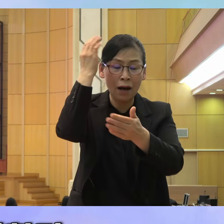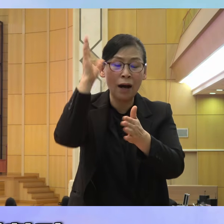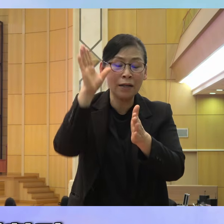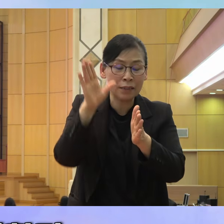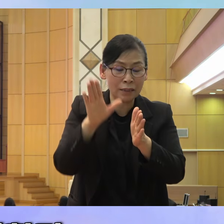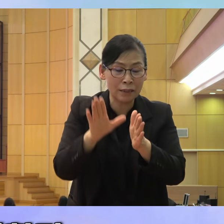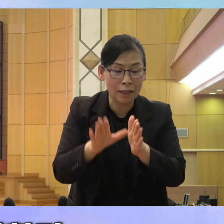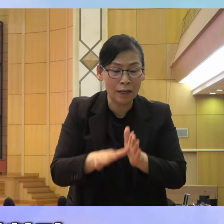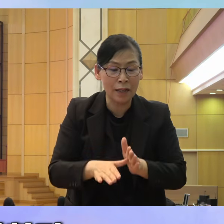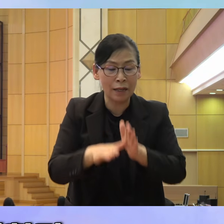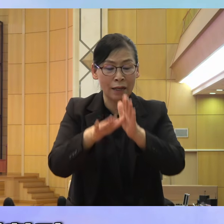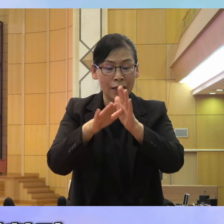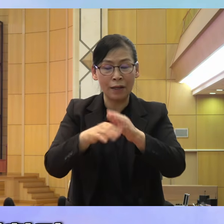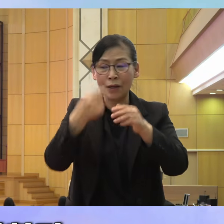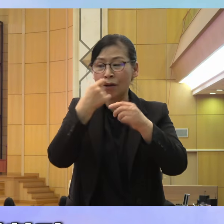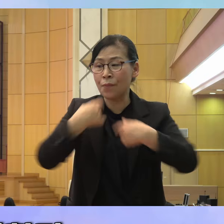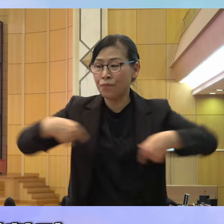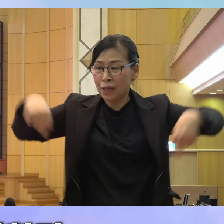재림하실 때